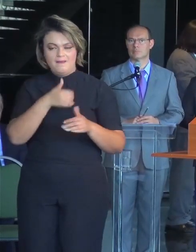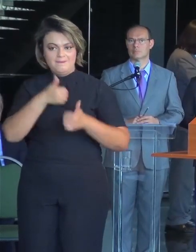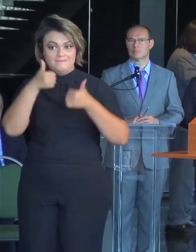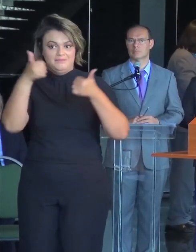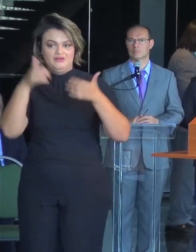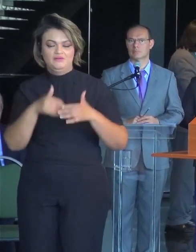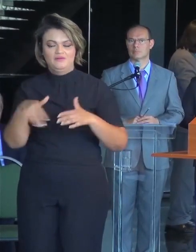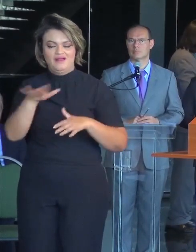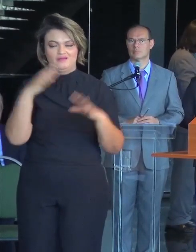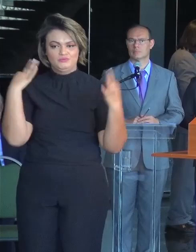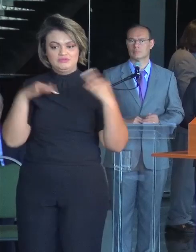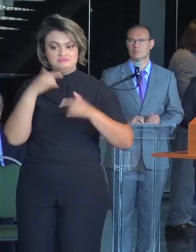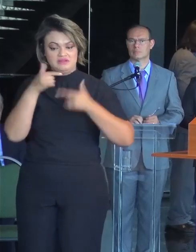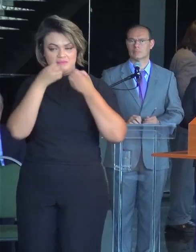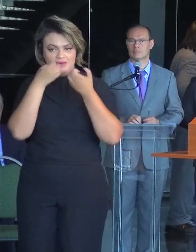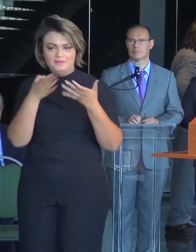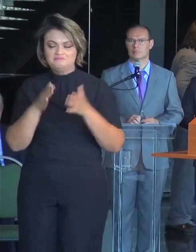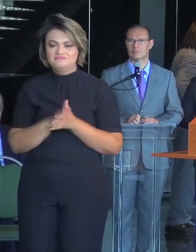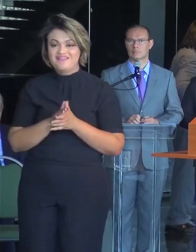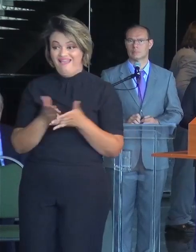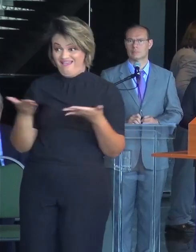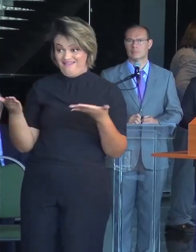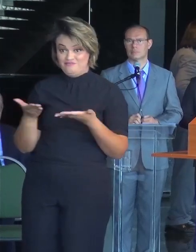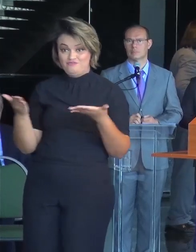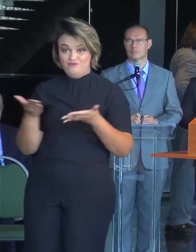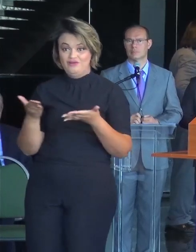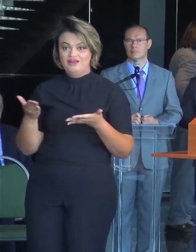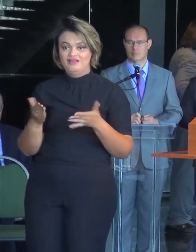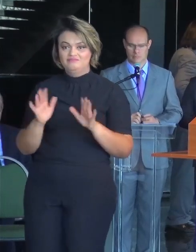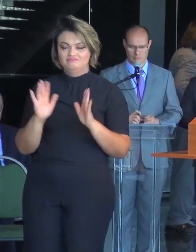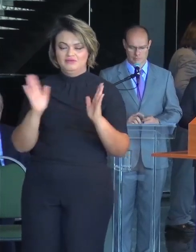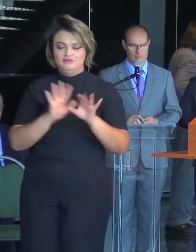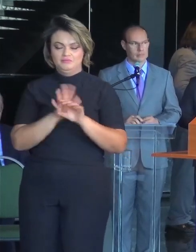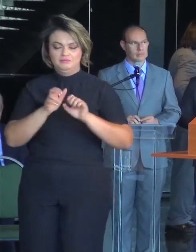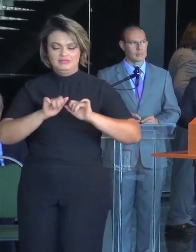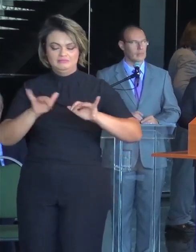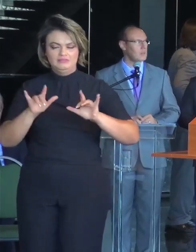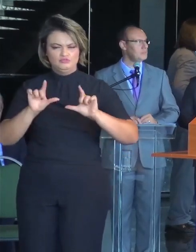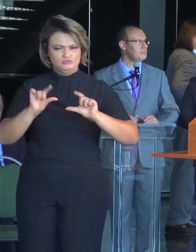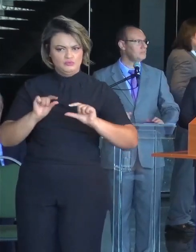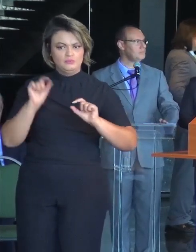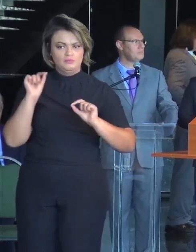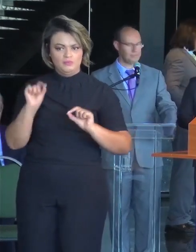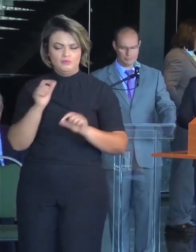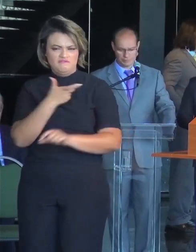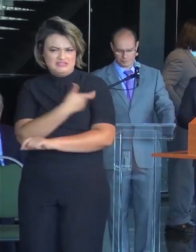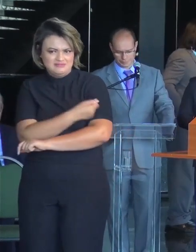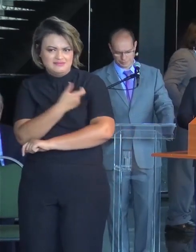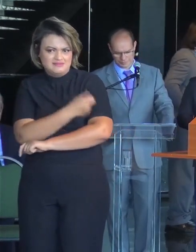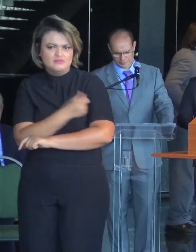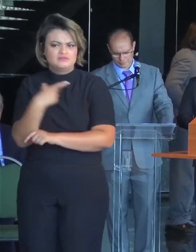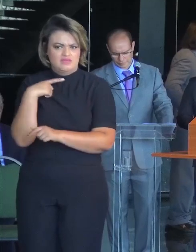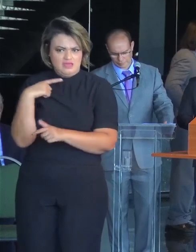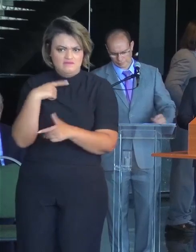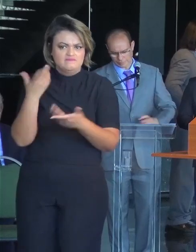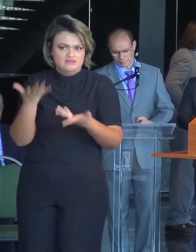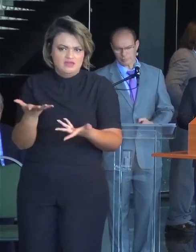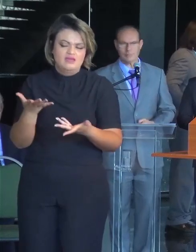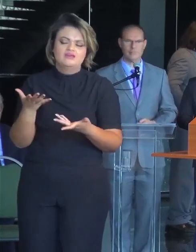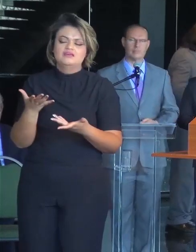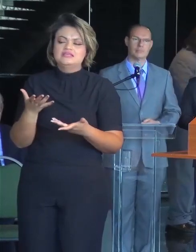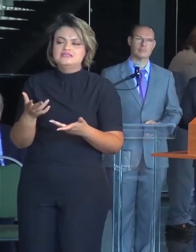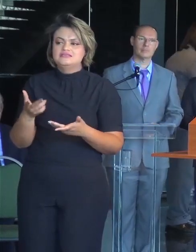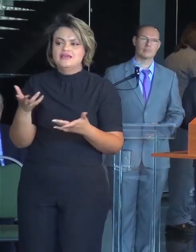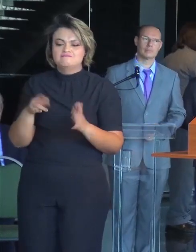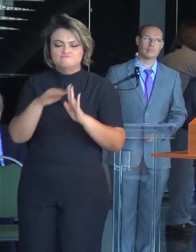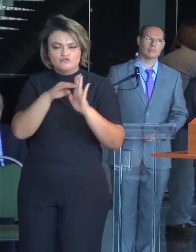Agora estamos vivendo um período de retomada das nossas atividades. Com o avanço da vacinação no país e a